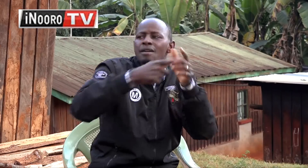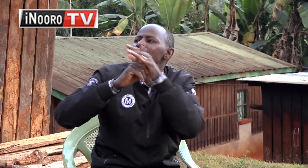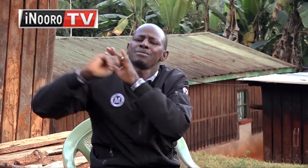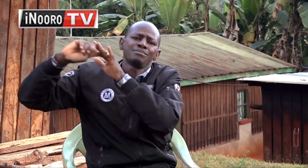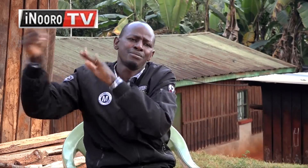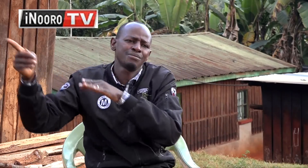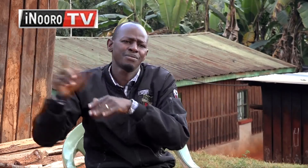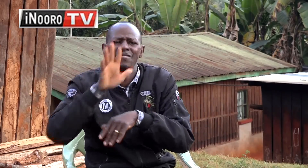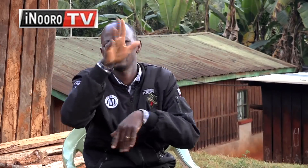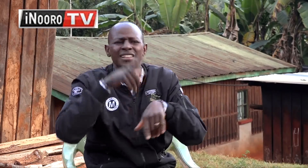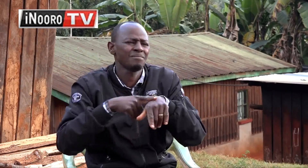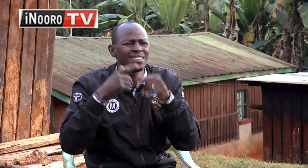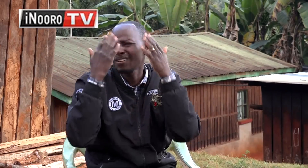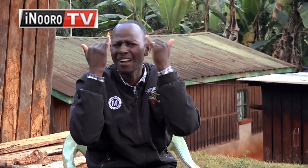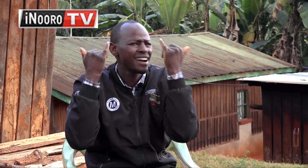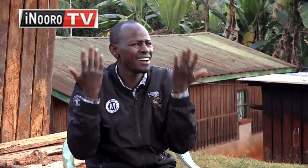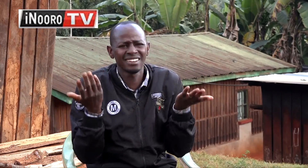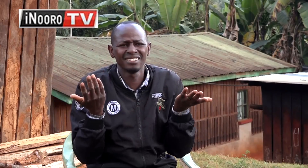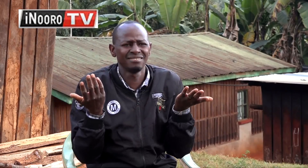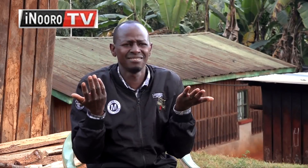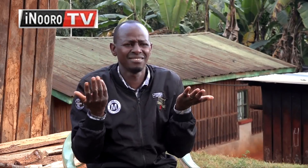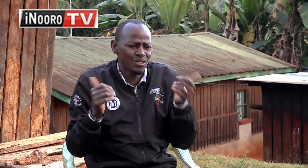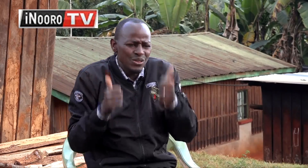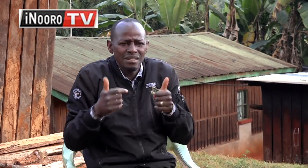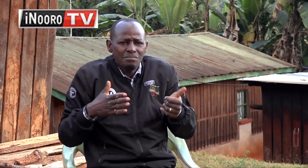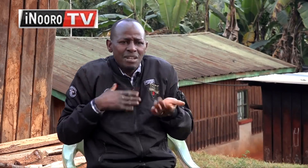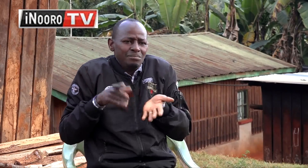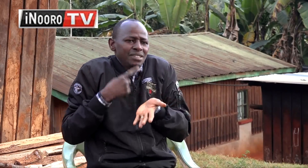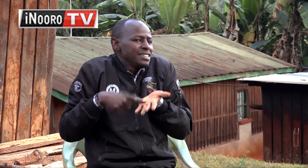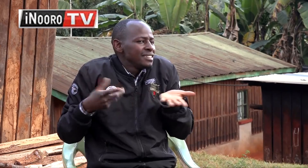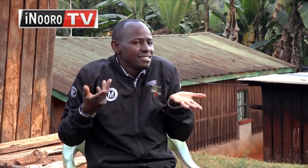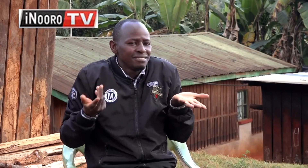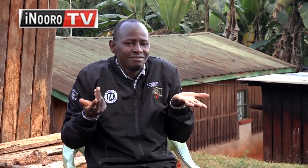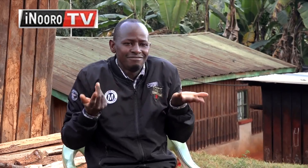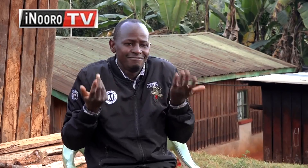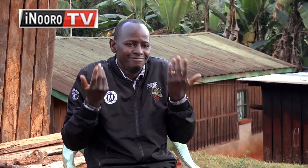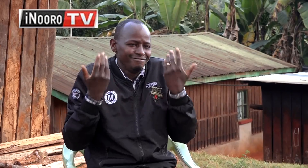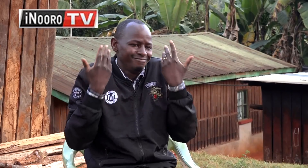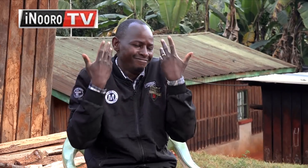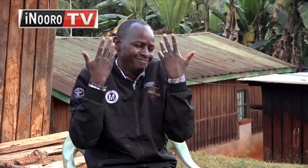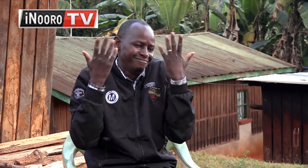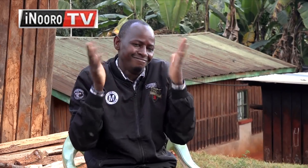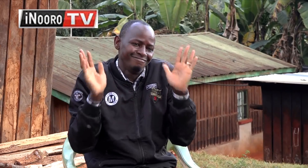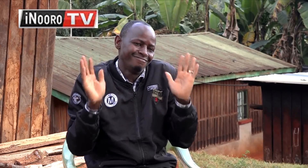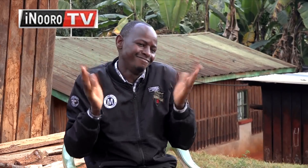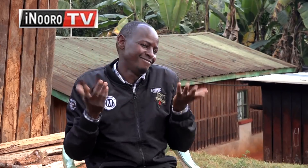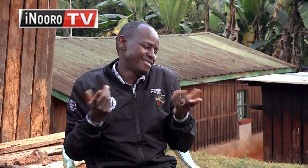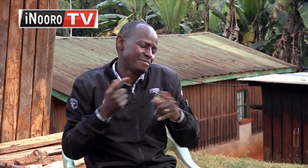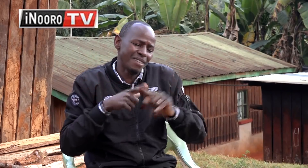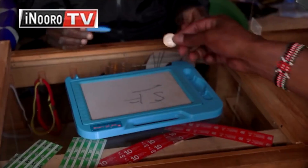ibaraigua arakia toci marora. Ta imagine maita matano oica niki njikite ndui no ukiyurie. Kiroto kiao ni